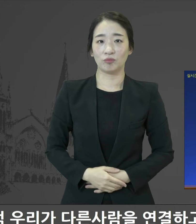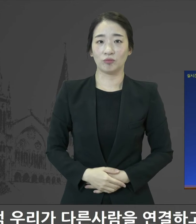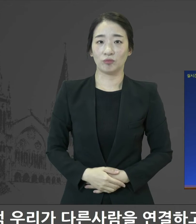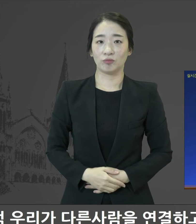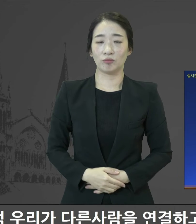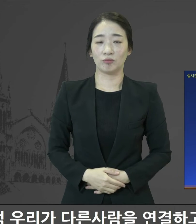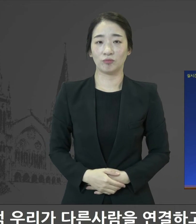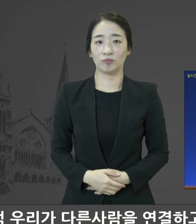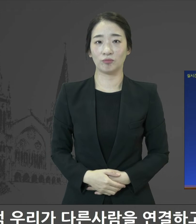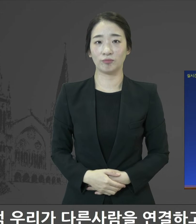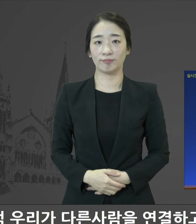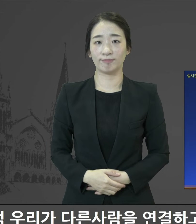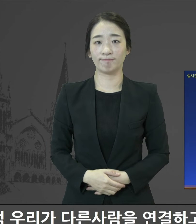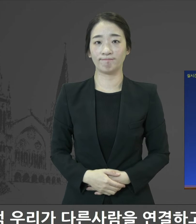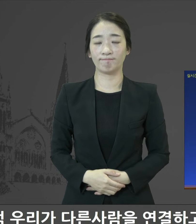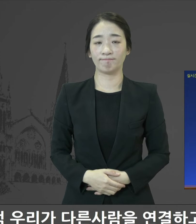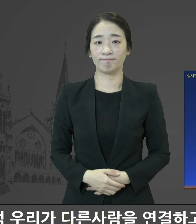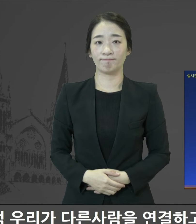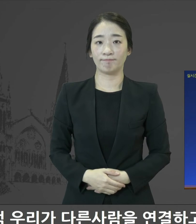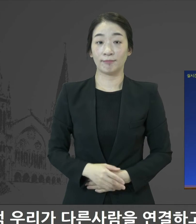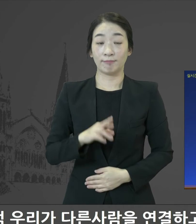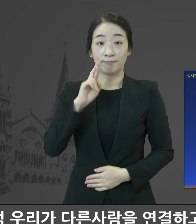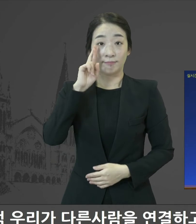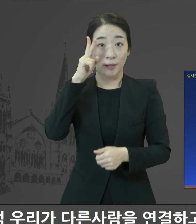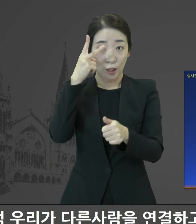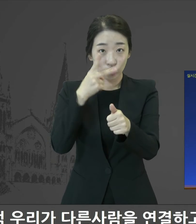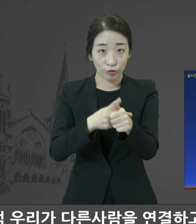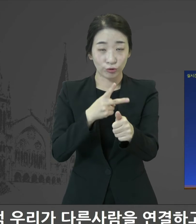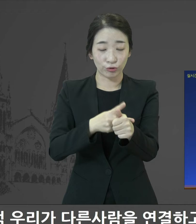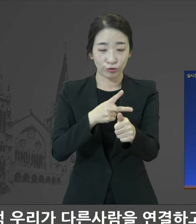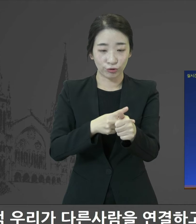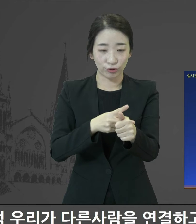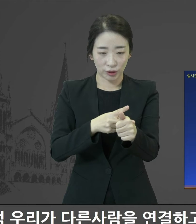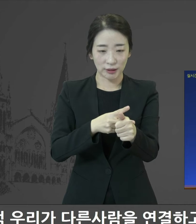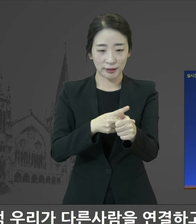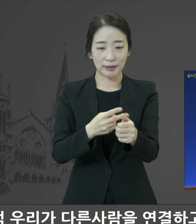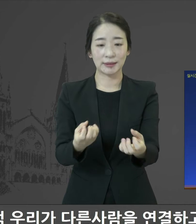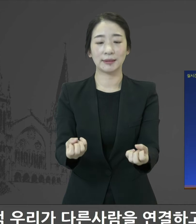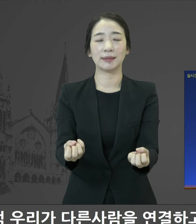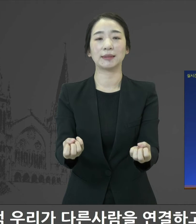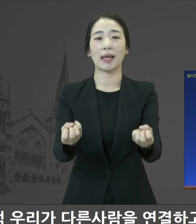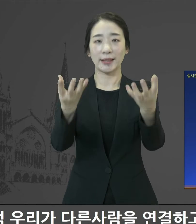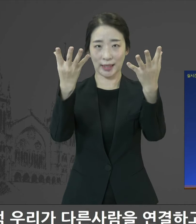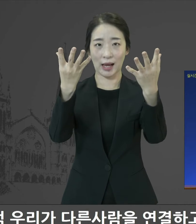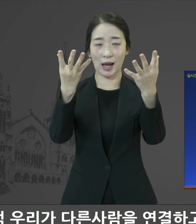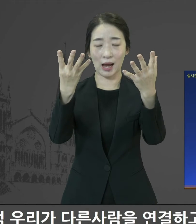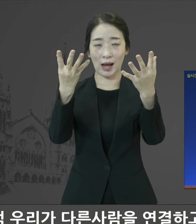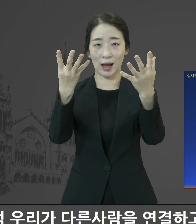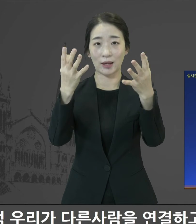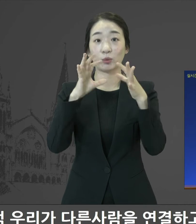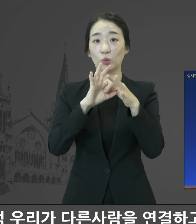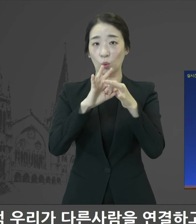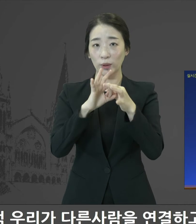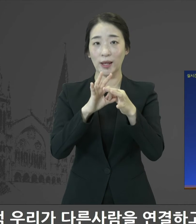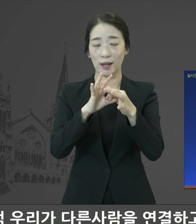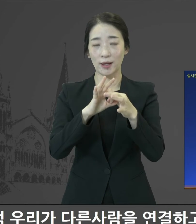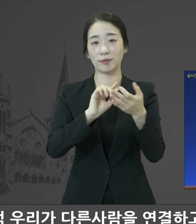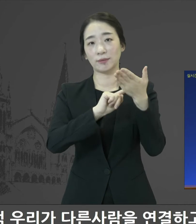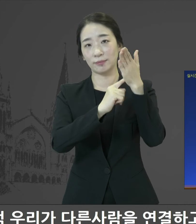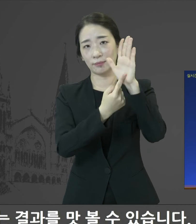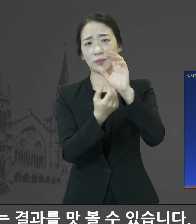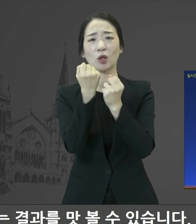자, 이것을 바울은 제사에 비유하고 있습니다. 5장 2절 뒷부분을 다시 보시면